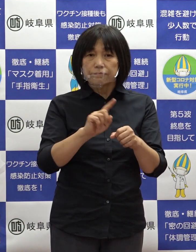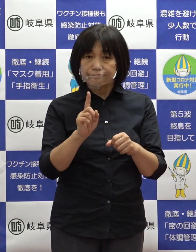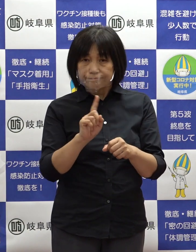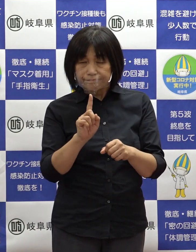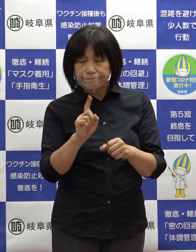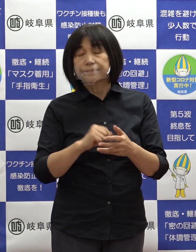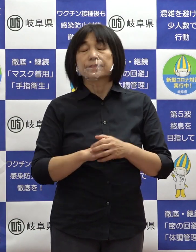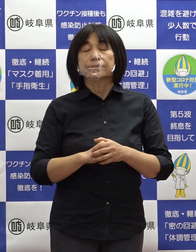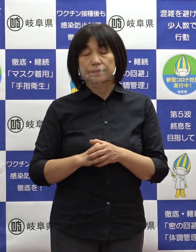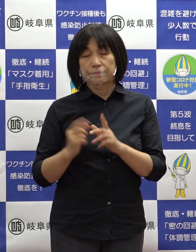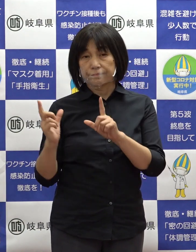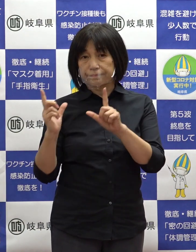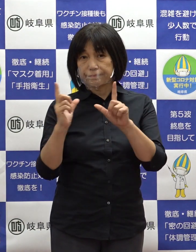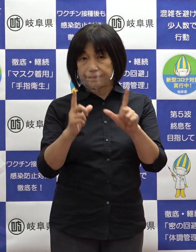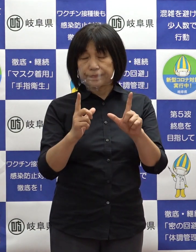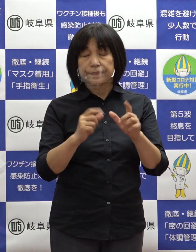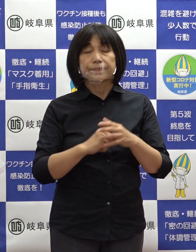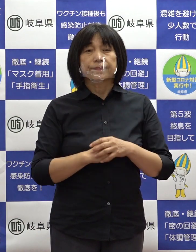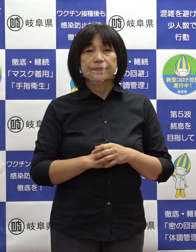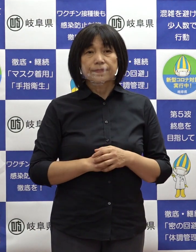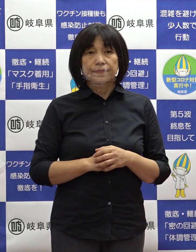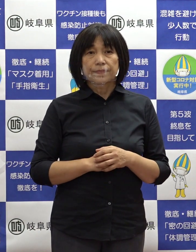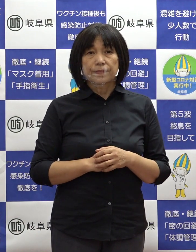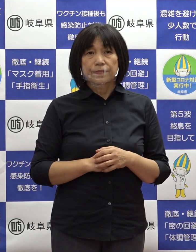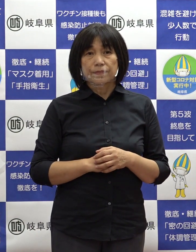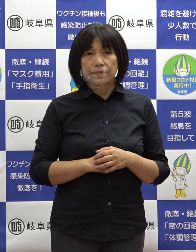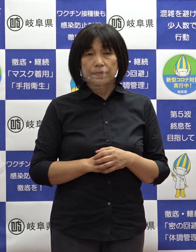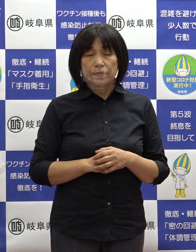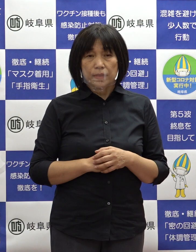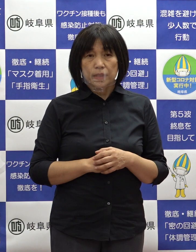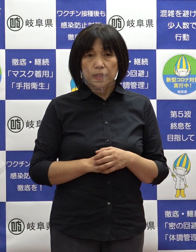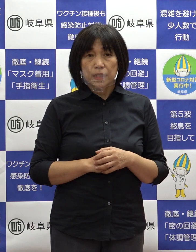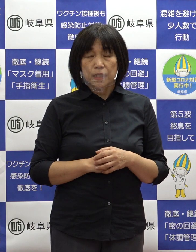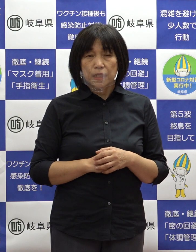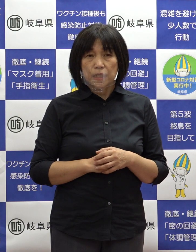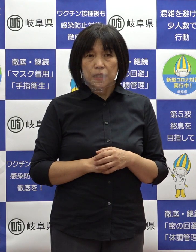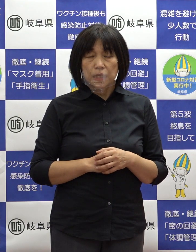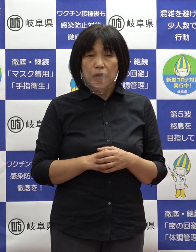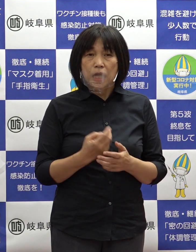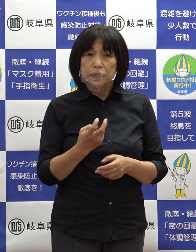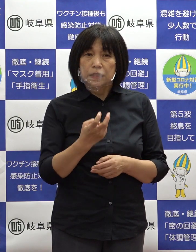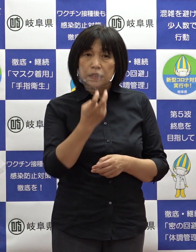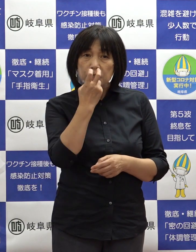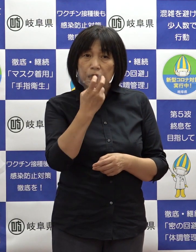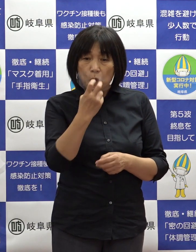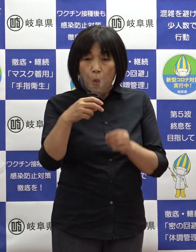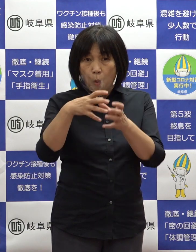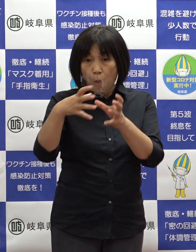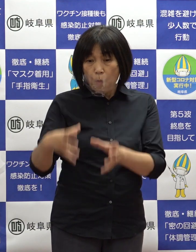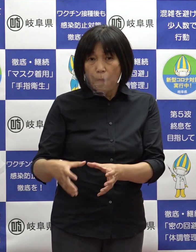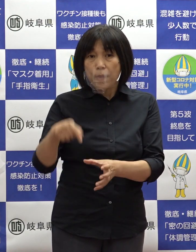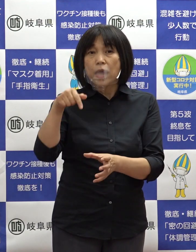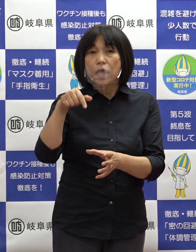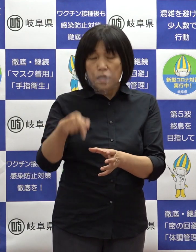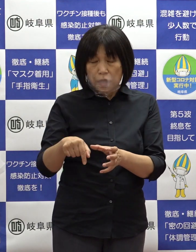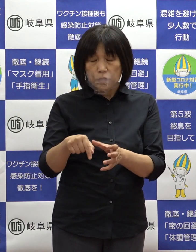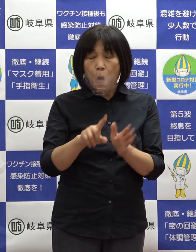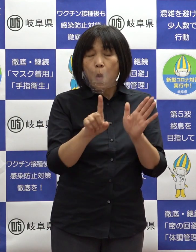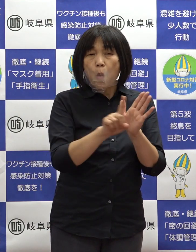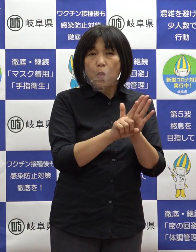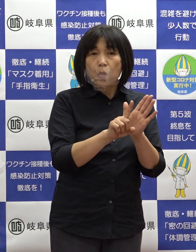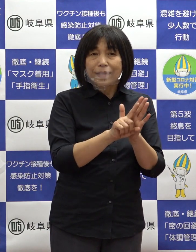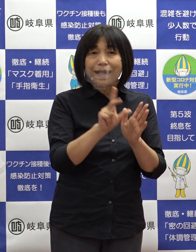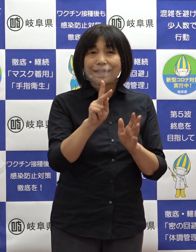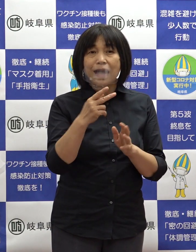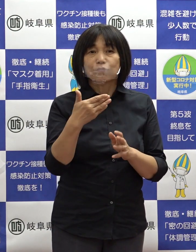これはなんていうか酸素ボンベとそれから抗体カクテル